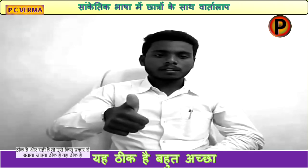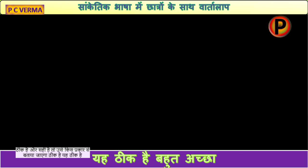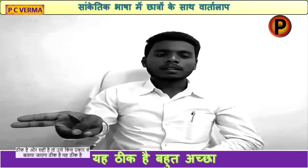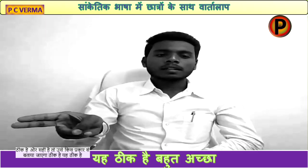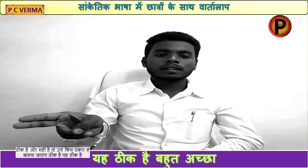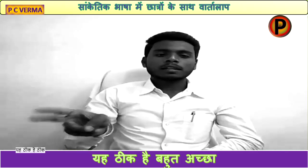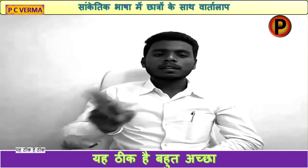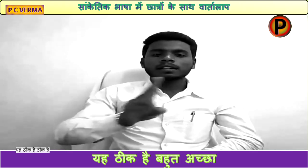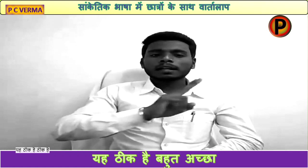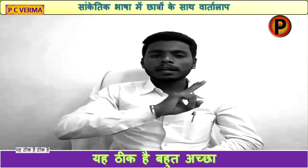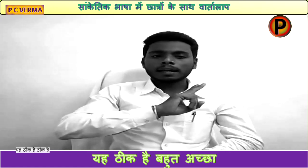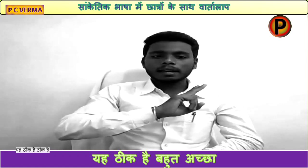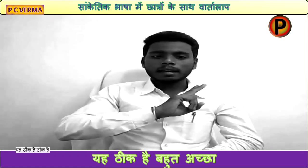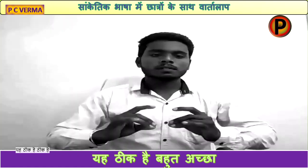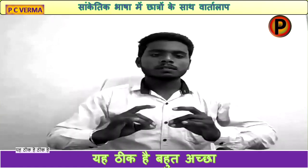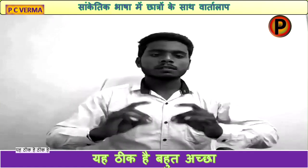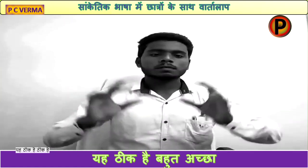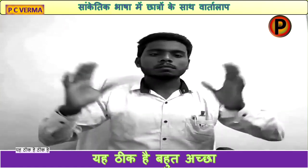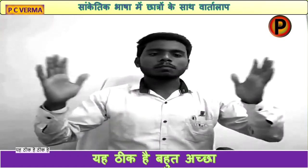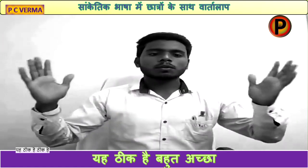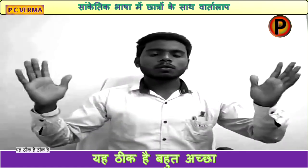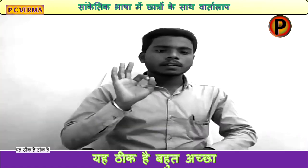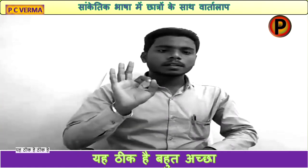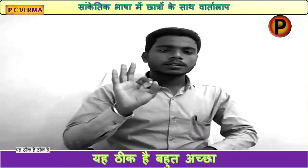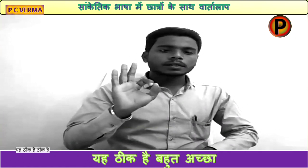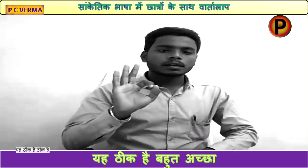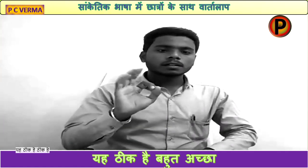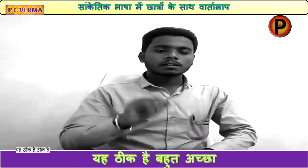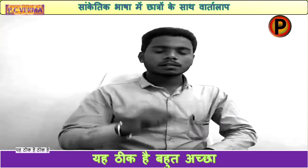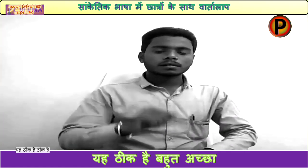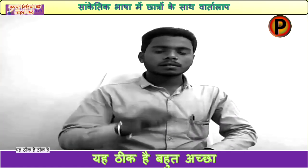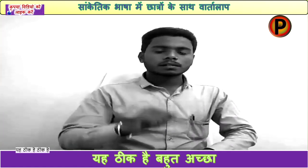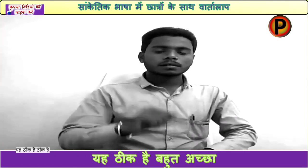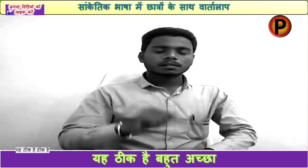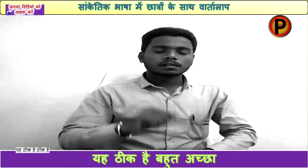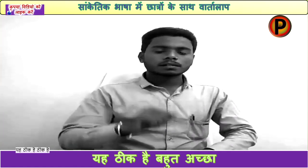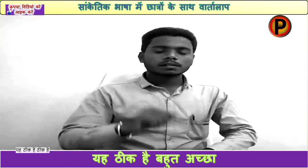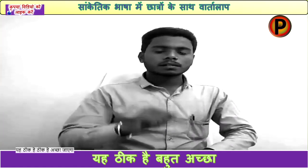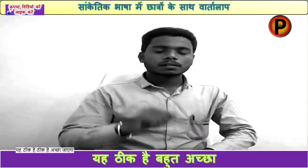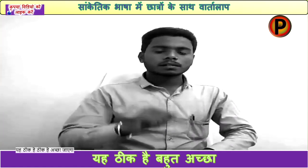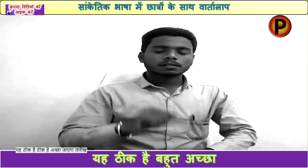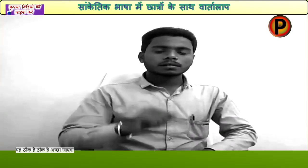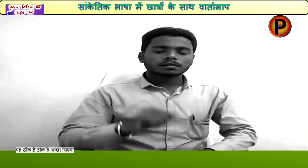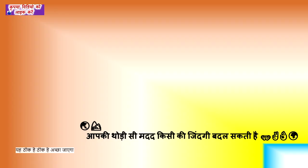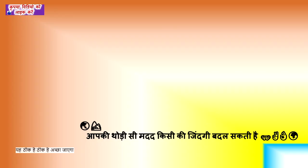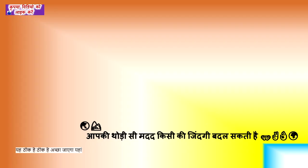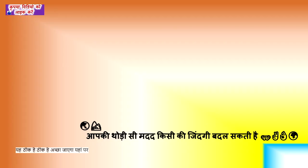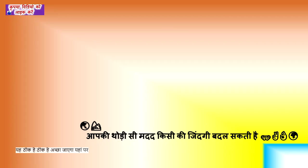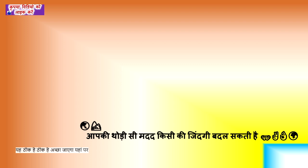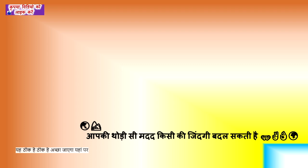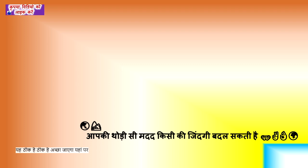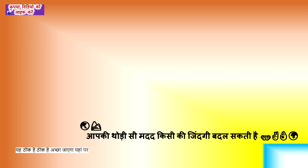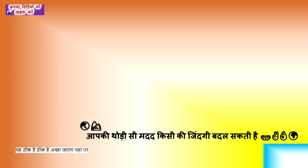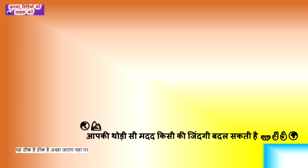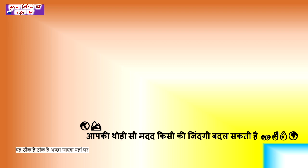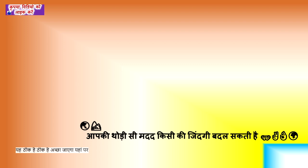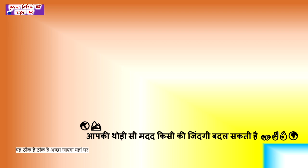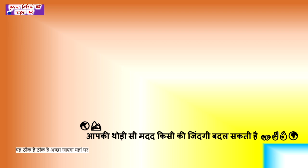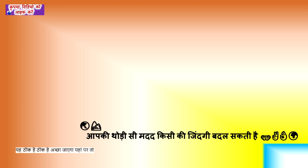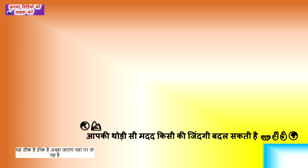है, बहुत अच्छा, ये कहा जाएगा, तारीफ किया जा रहा है यहाँ पे। तो ये है साइन लैंग्वेज